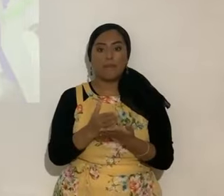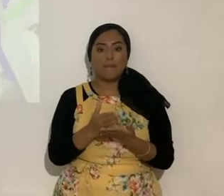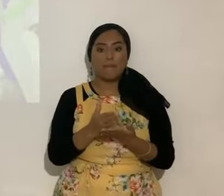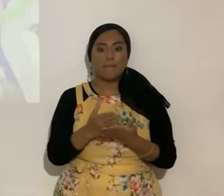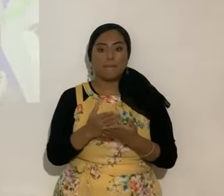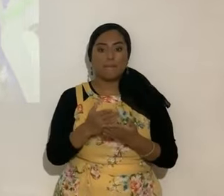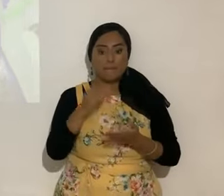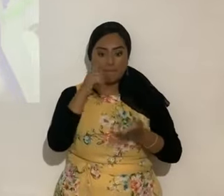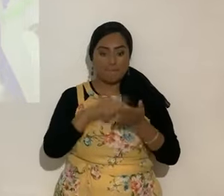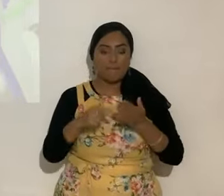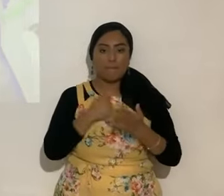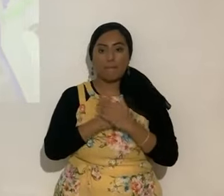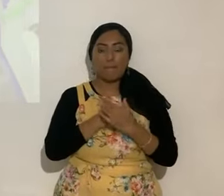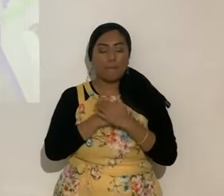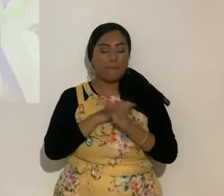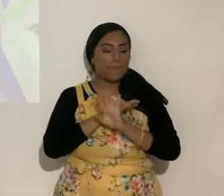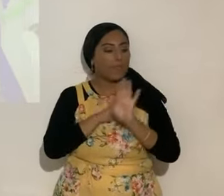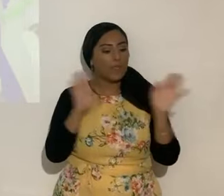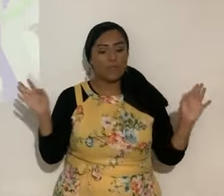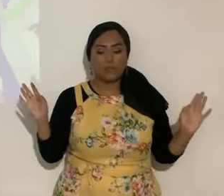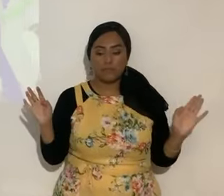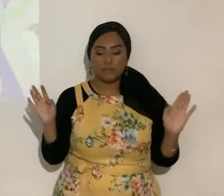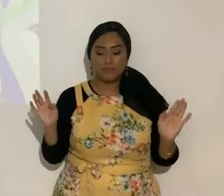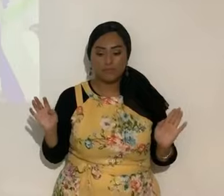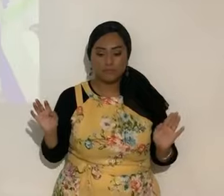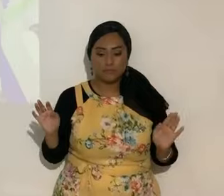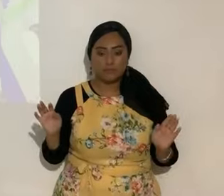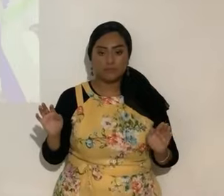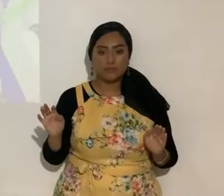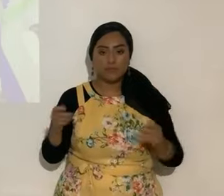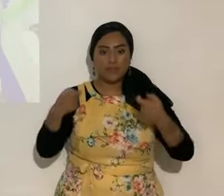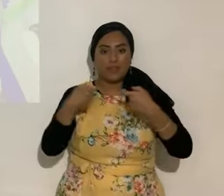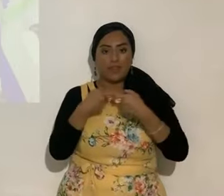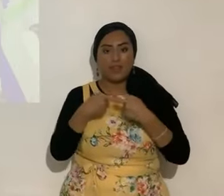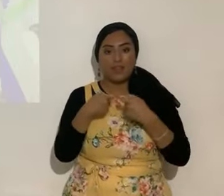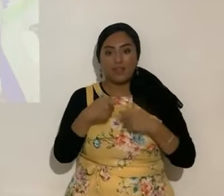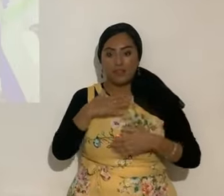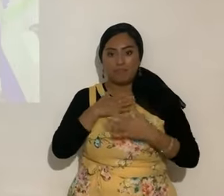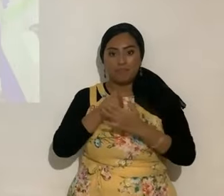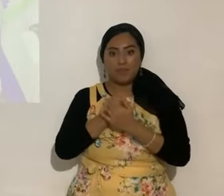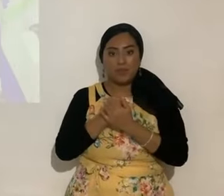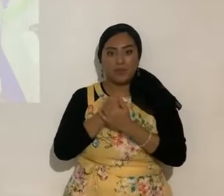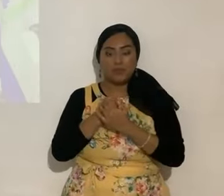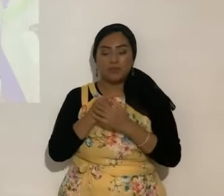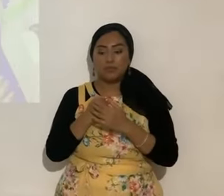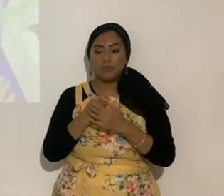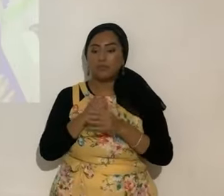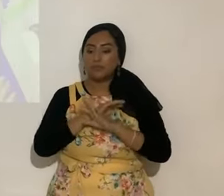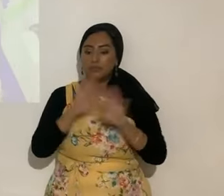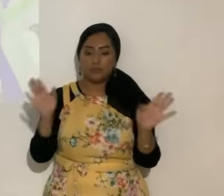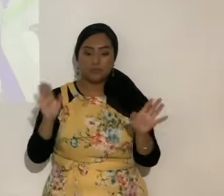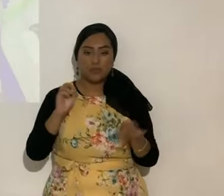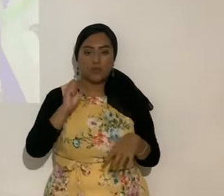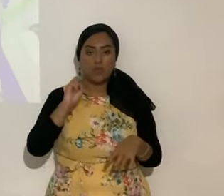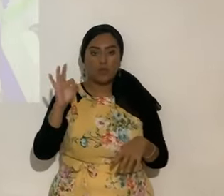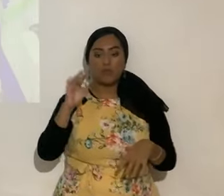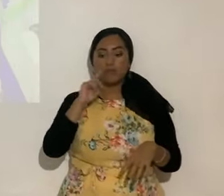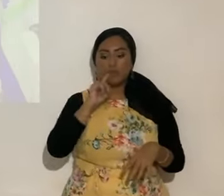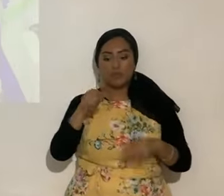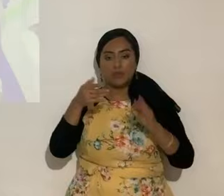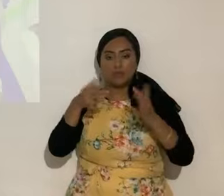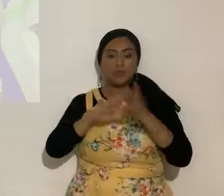cardíaco, ya no le den, el electroshock, para que, el corazón se eche a andar, ya, lo declaramos